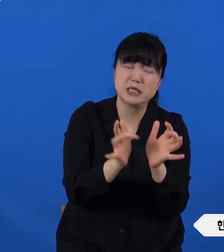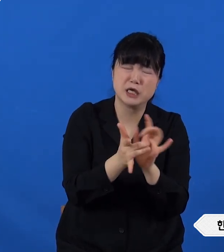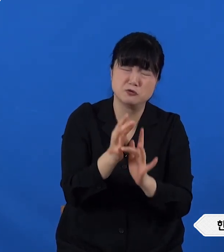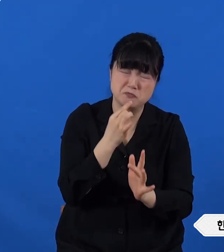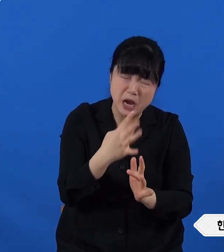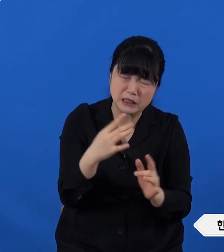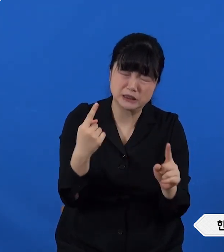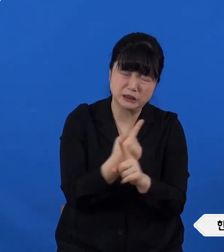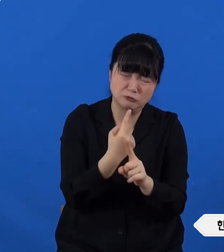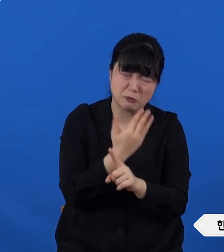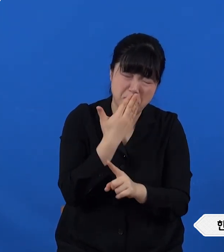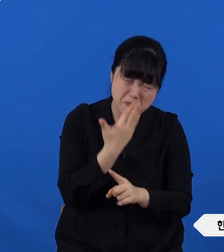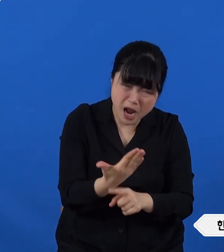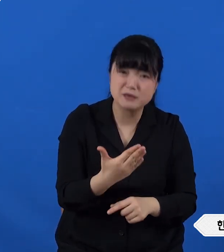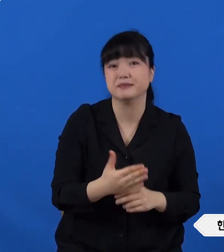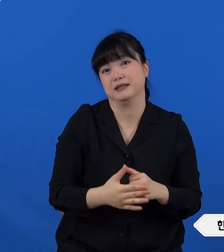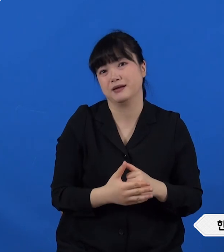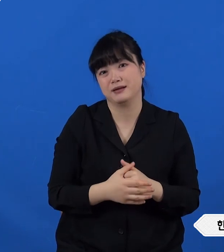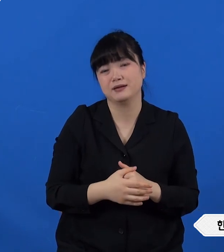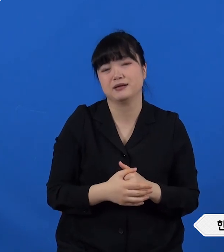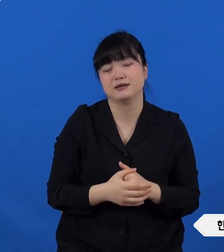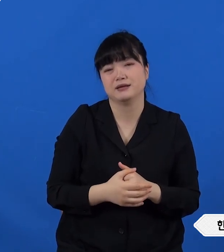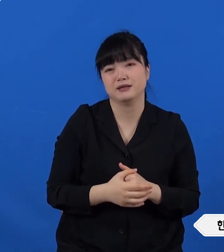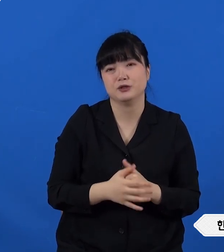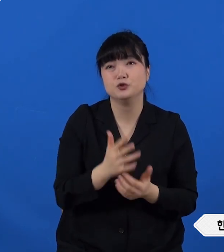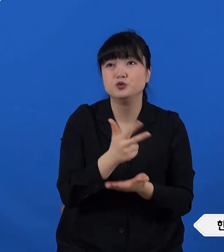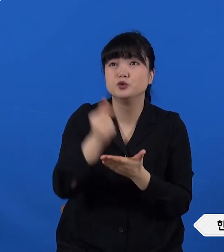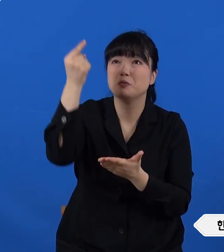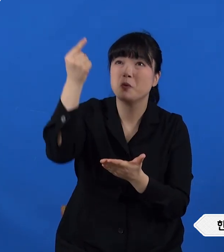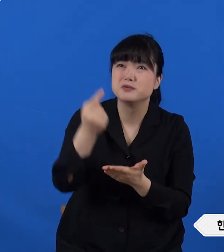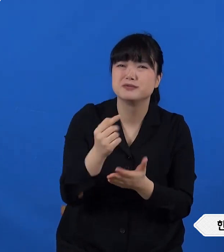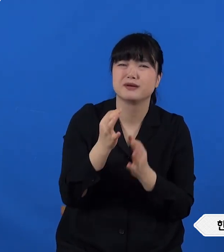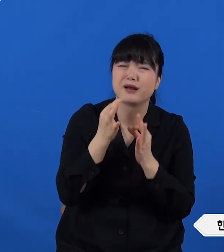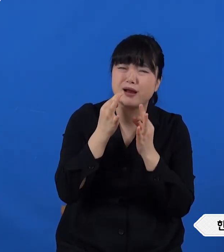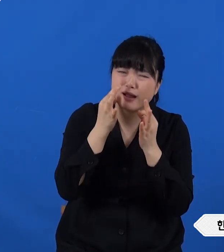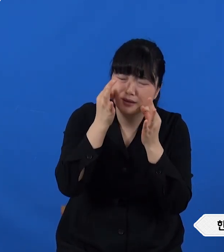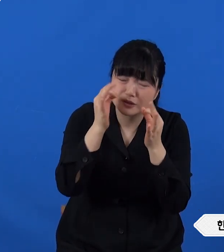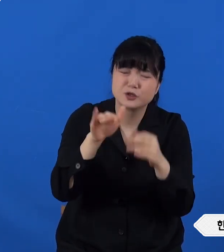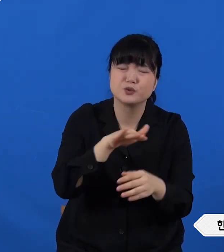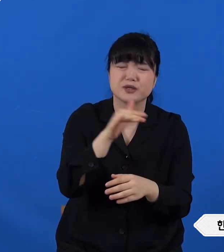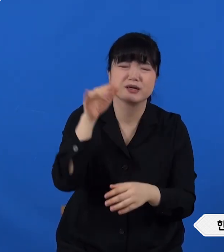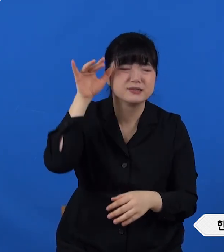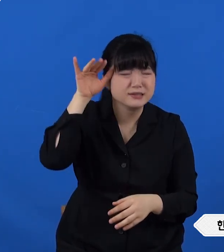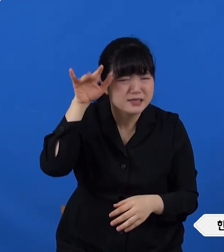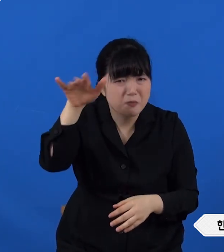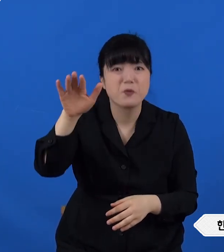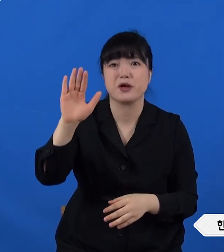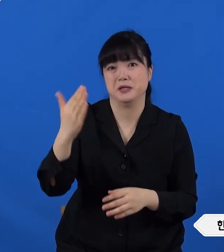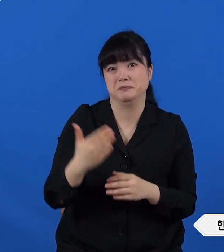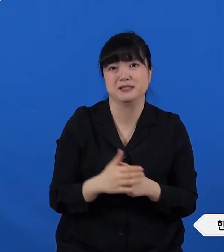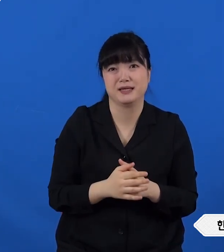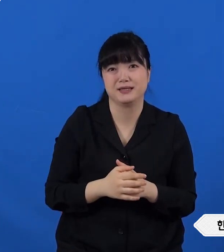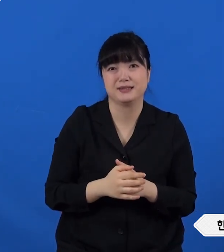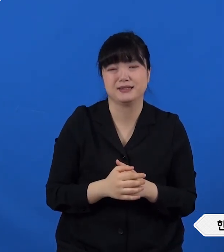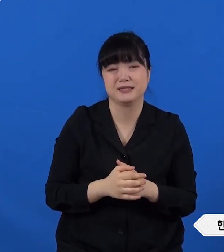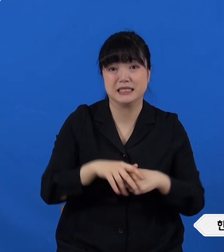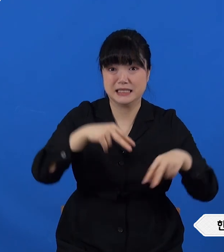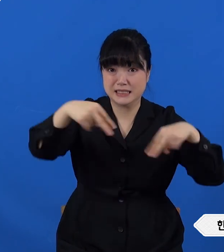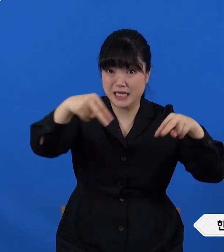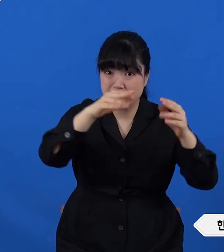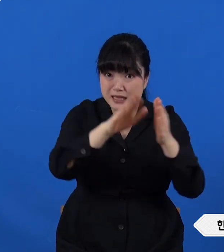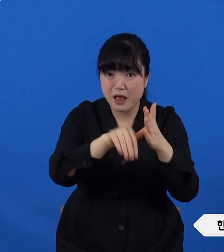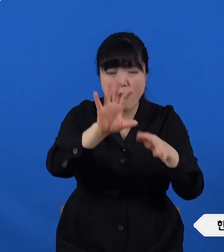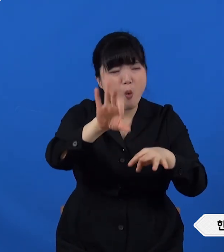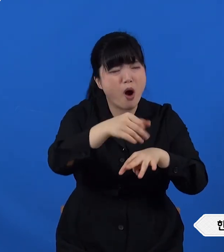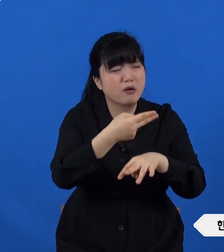예수님만이 치유하실 수 있습니다. 그래서 주님 오시기를 간절히 우리가 사모해야 되겠습니다. 사사시대에